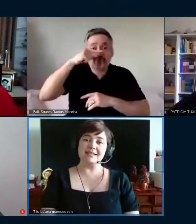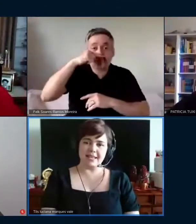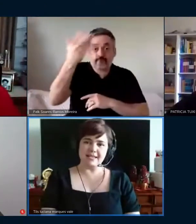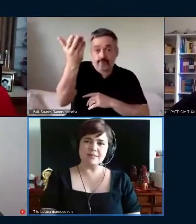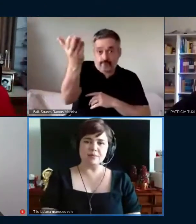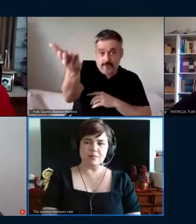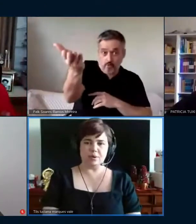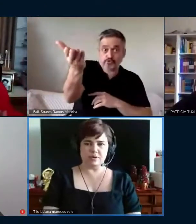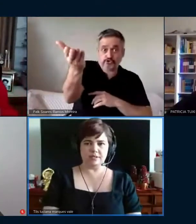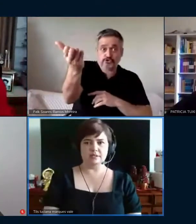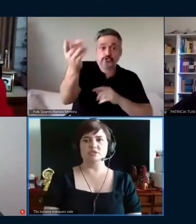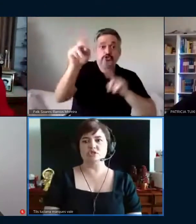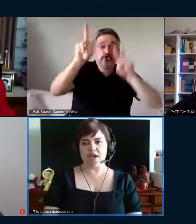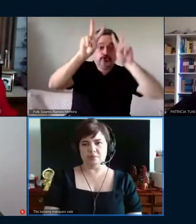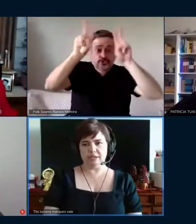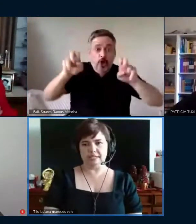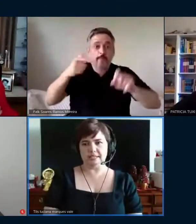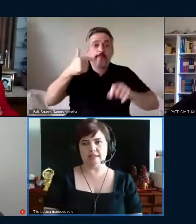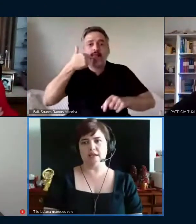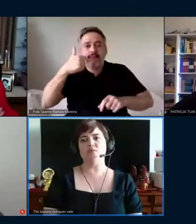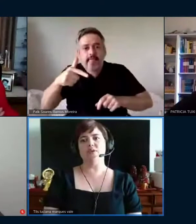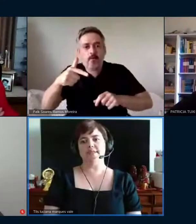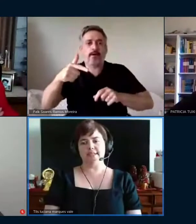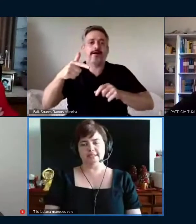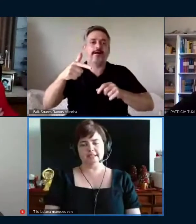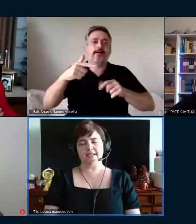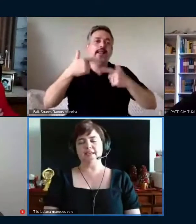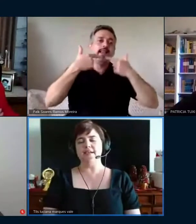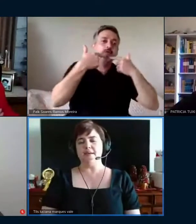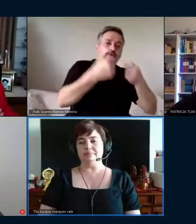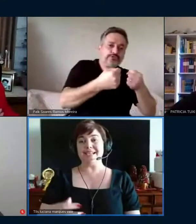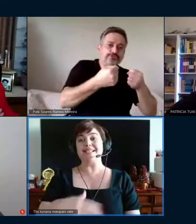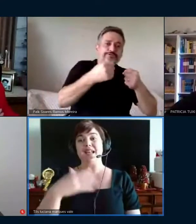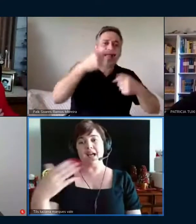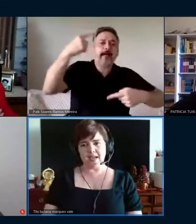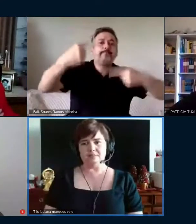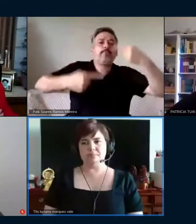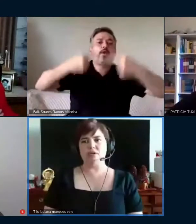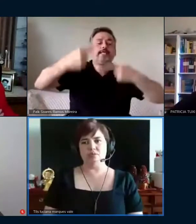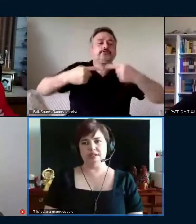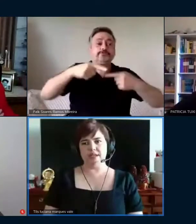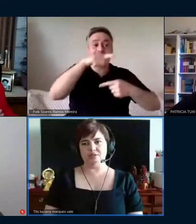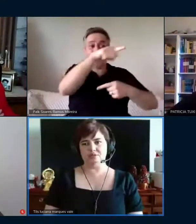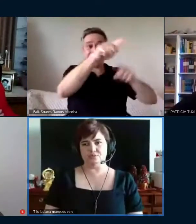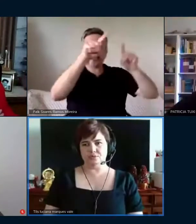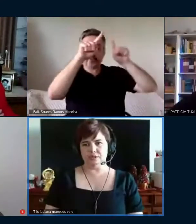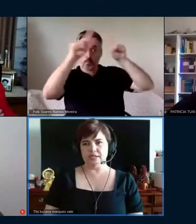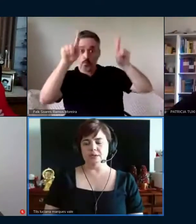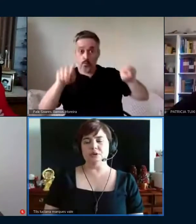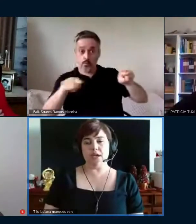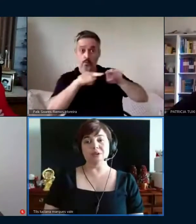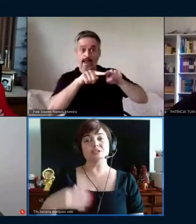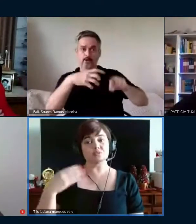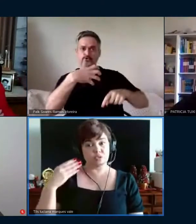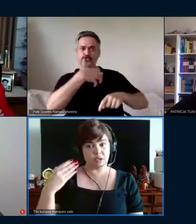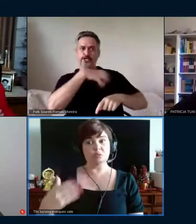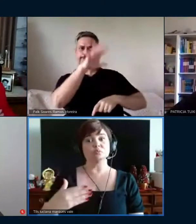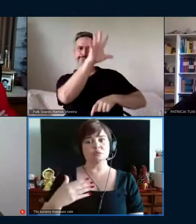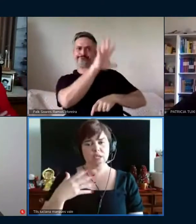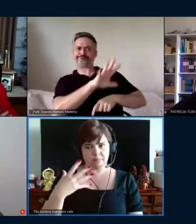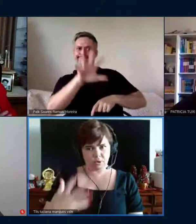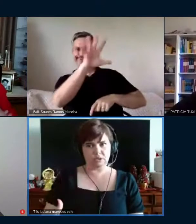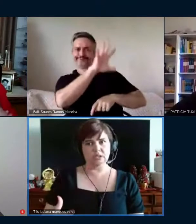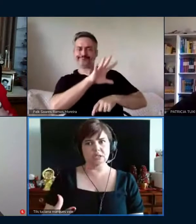para trazer essa proposta de harmonização e trazê-la mais clara para a comunidade surda, porque é uma